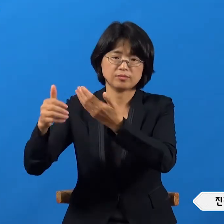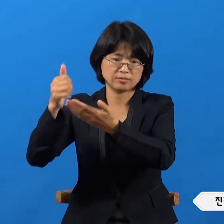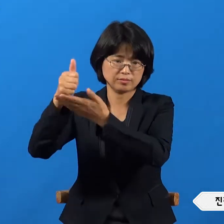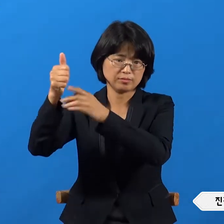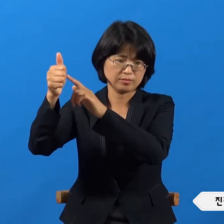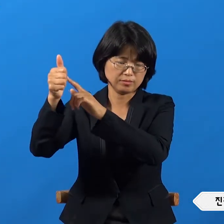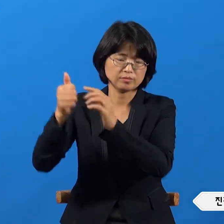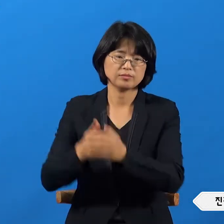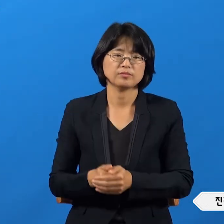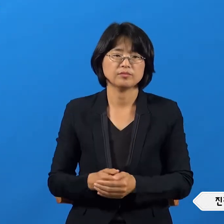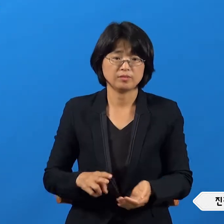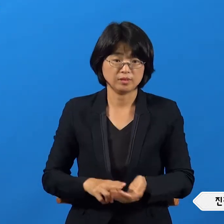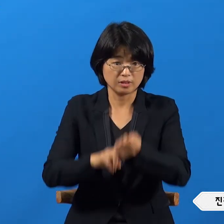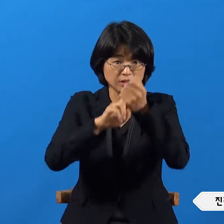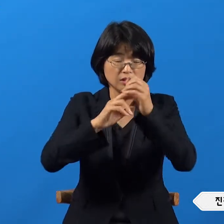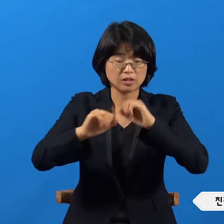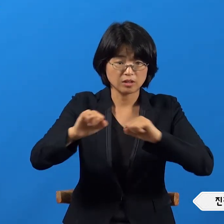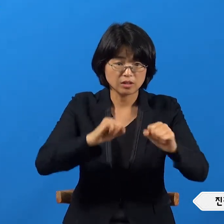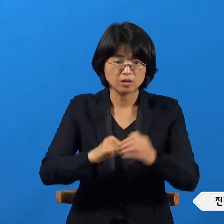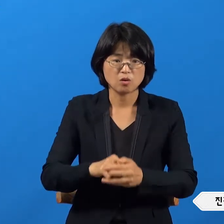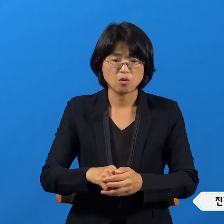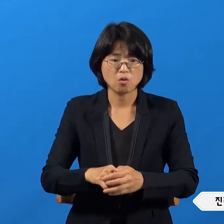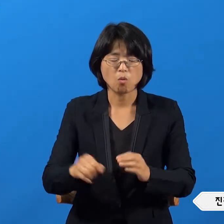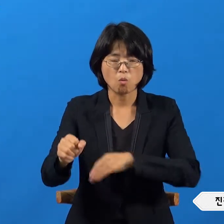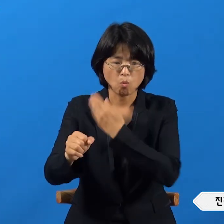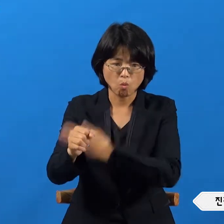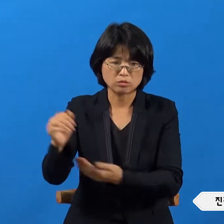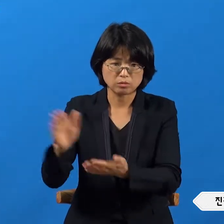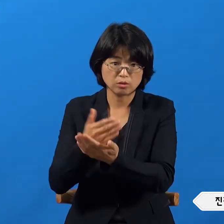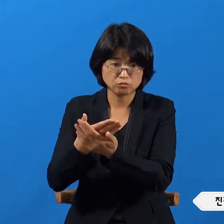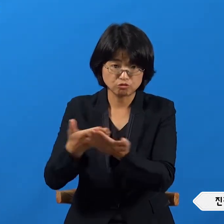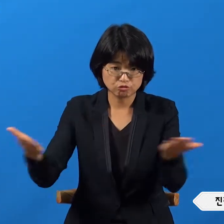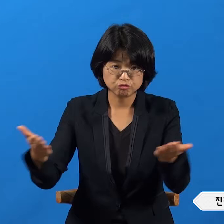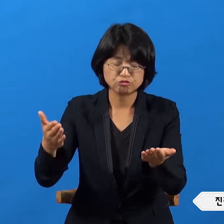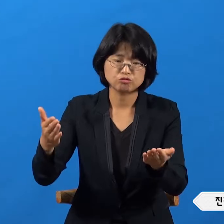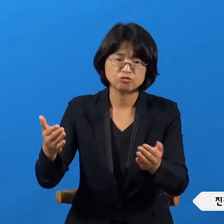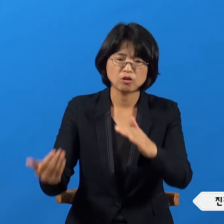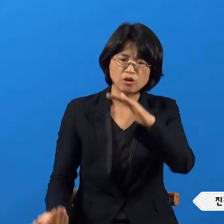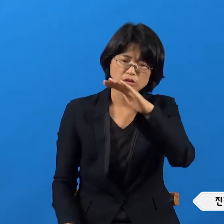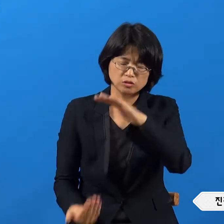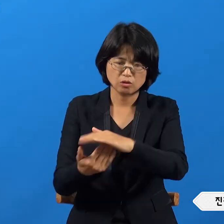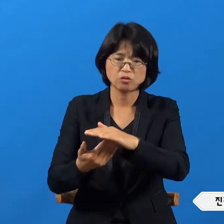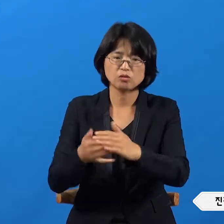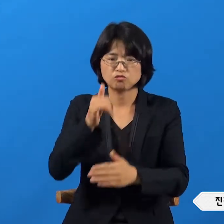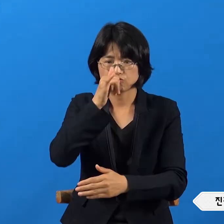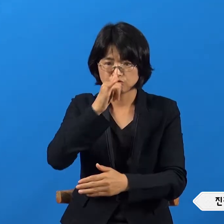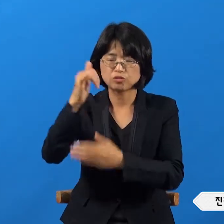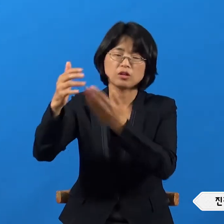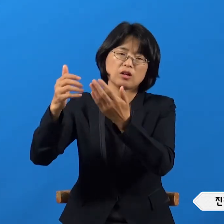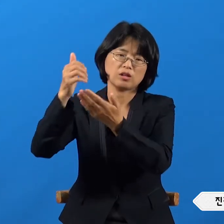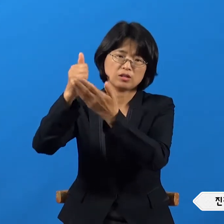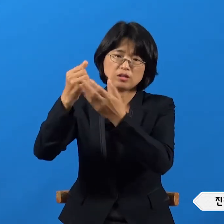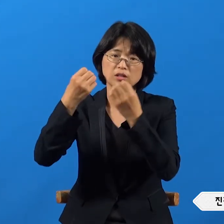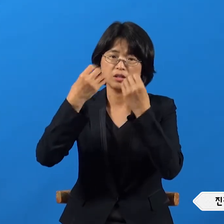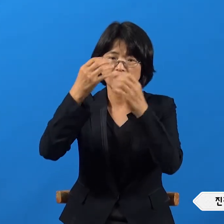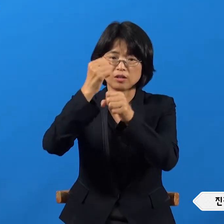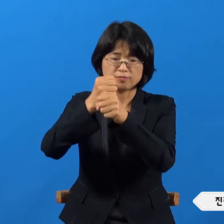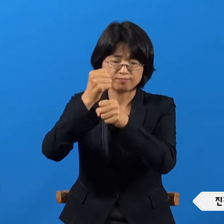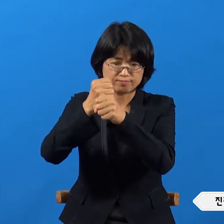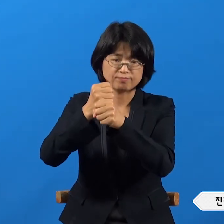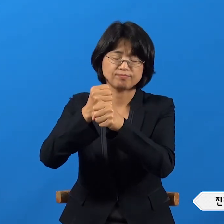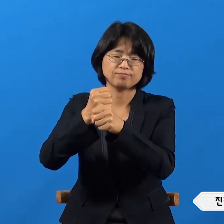권능을 베푸시는 전능하신 창조주 하나님이라는 사실을 기억하십시오.